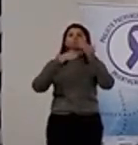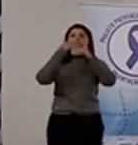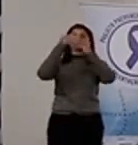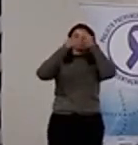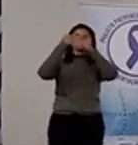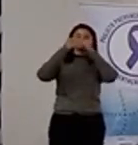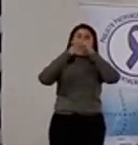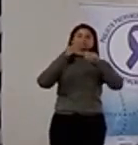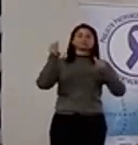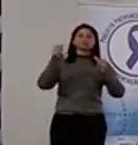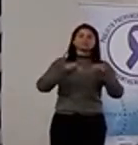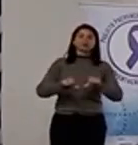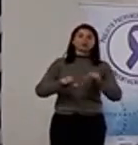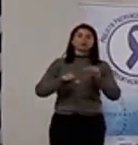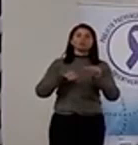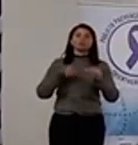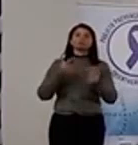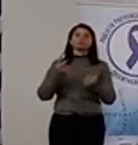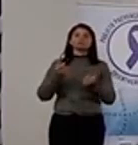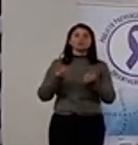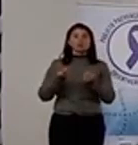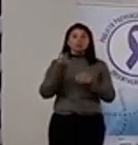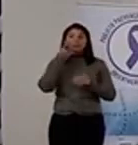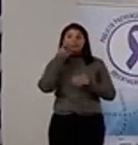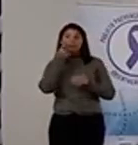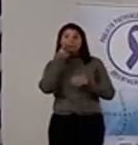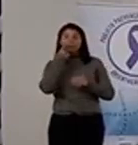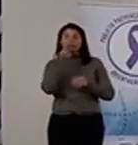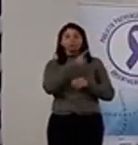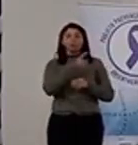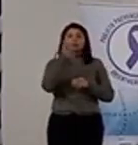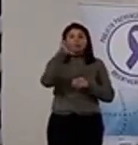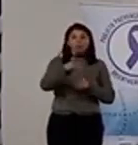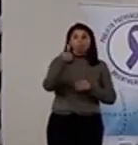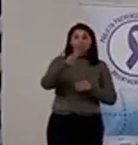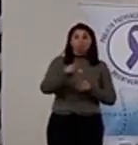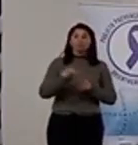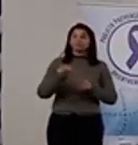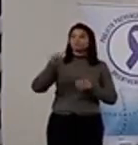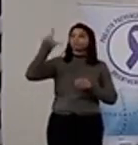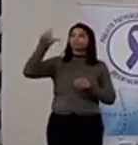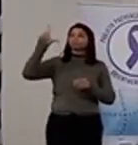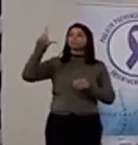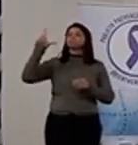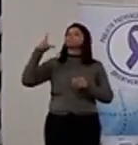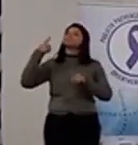disrupção. Repare que malformação, a recorrência é alta. Por quê?